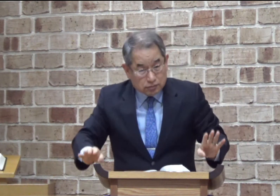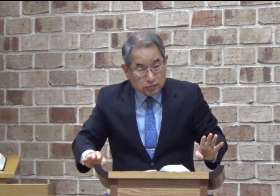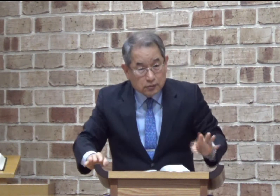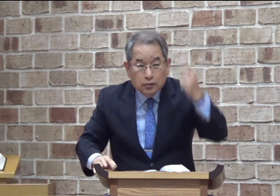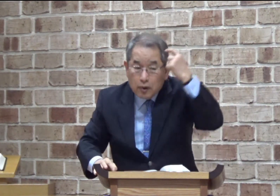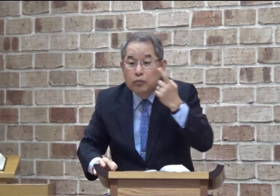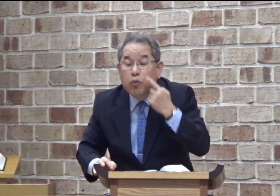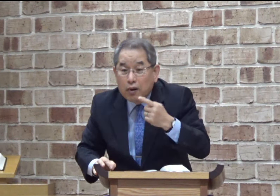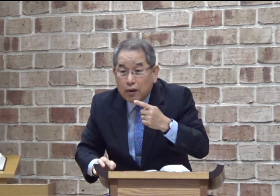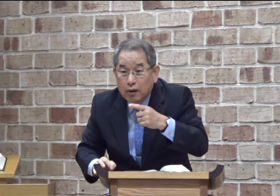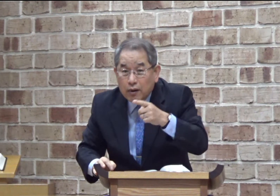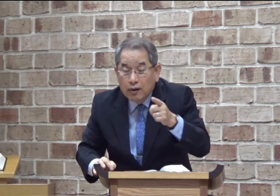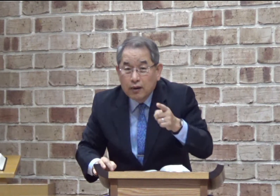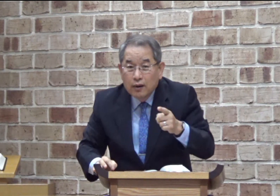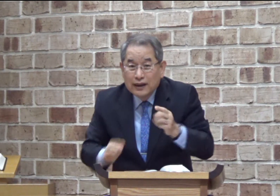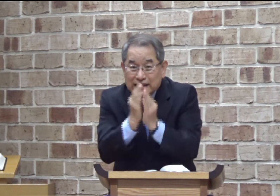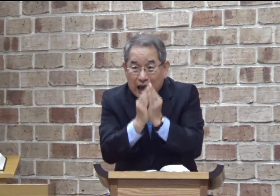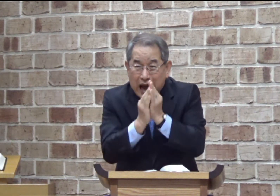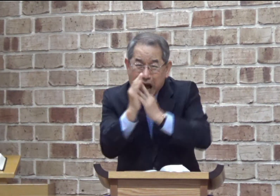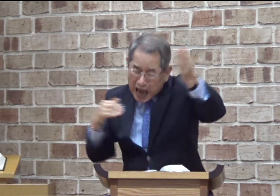천국은 보석으로 장식된 곳입니다.